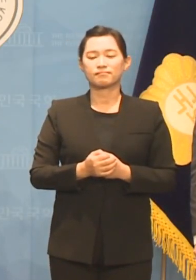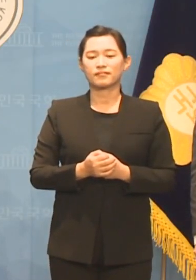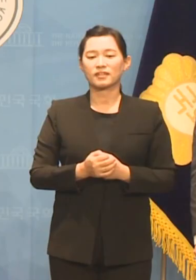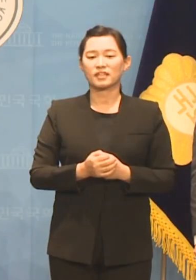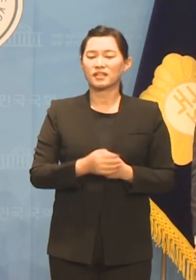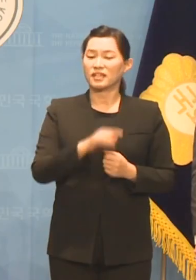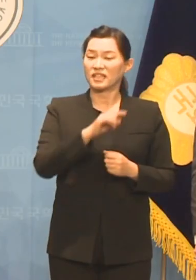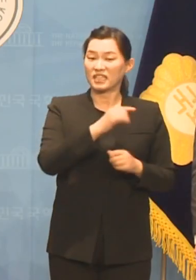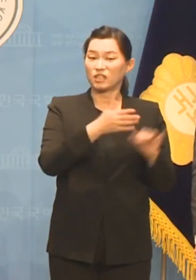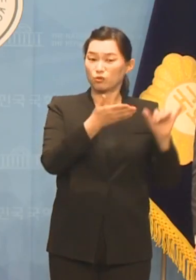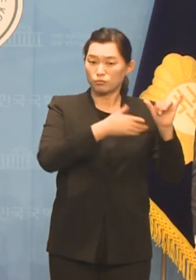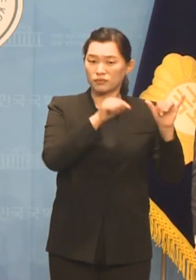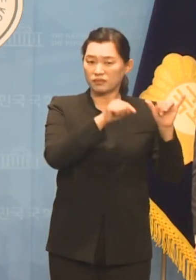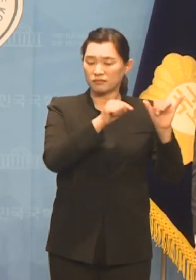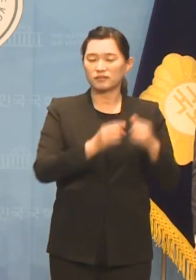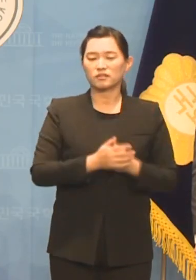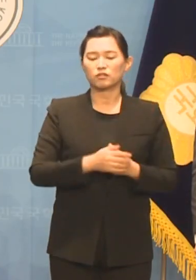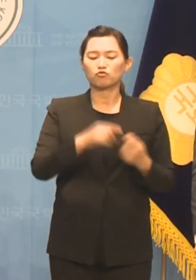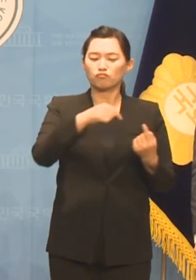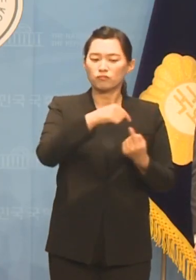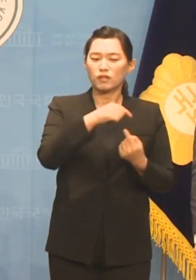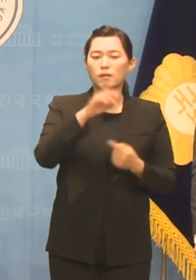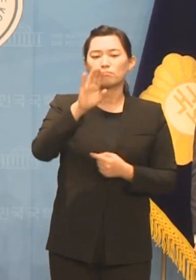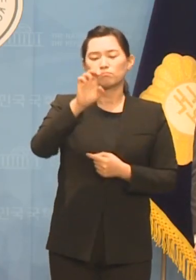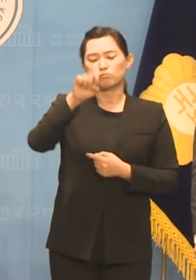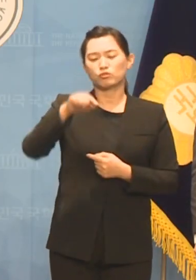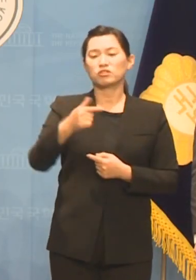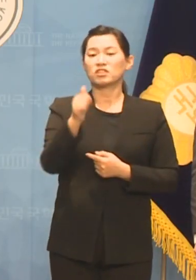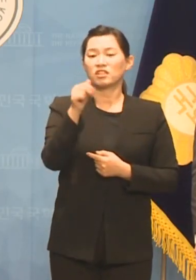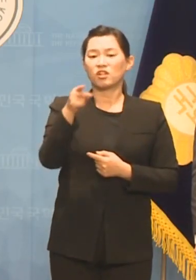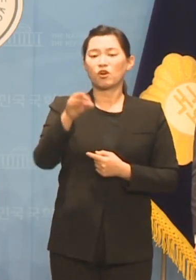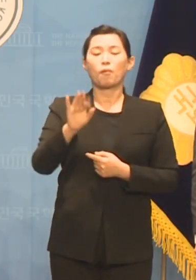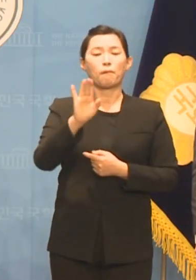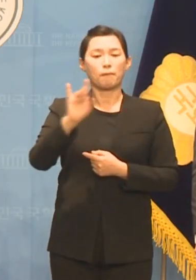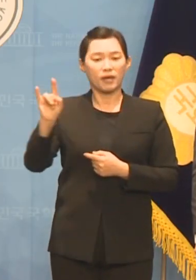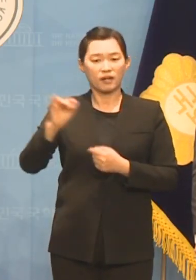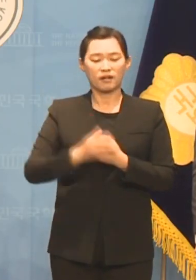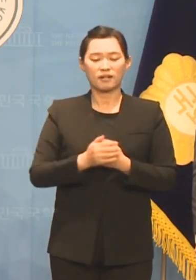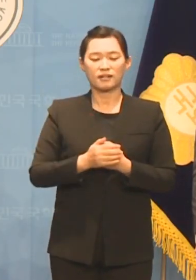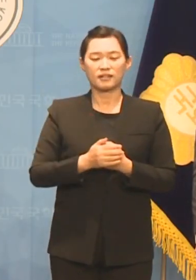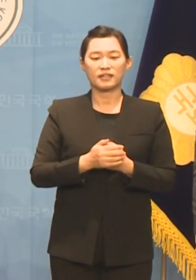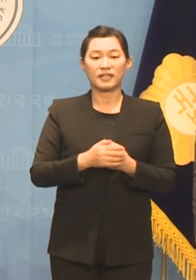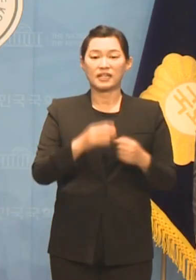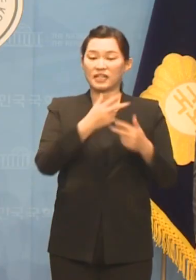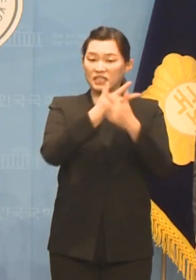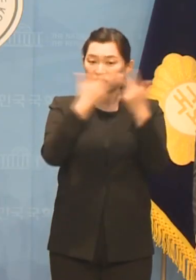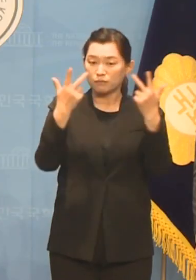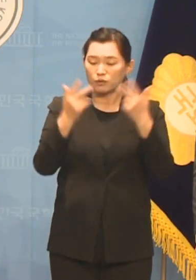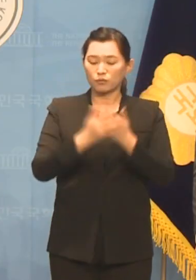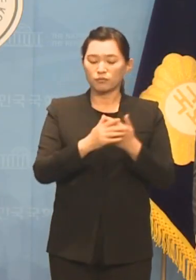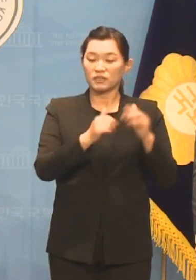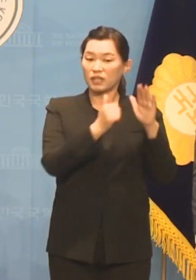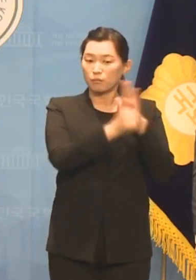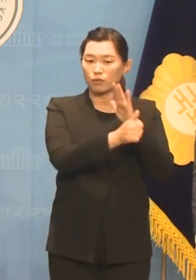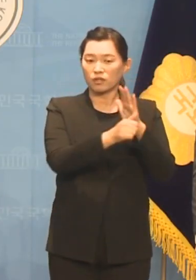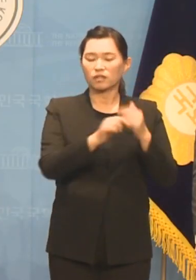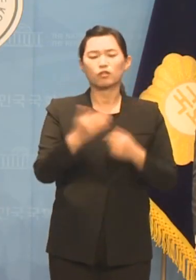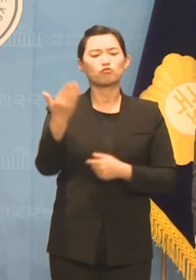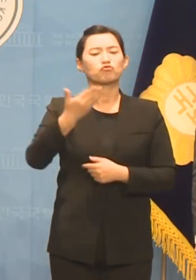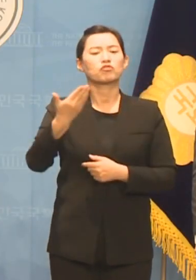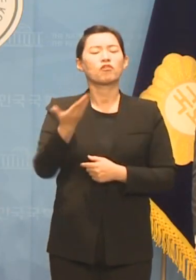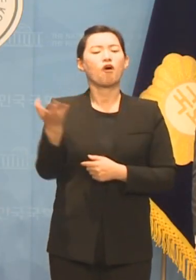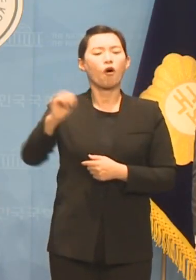좀비 채널은 문영배 헌법재판관이 이재명 민주당 대표로부터 9천억을